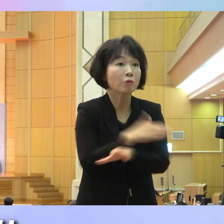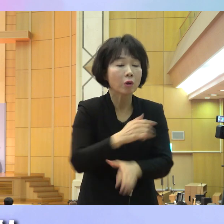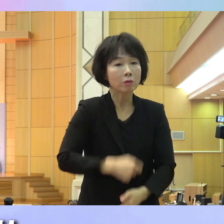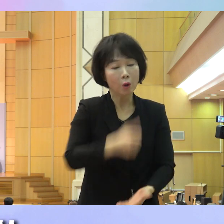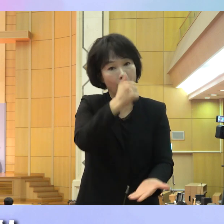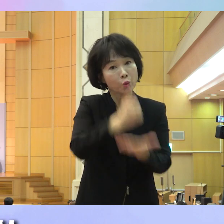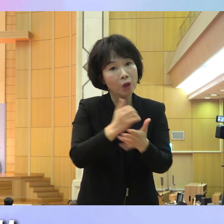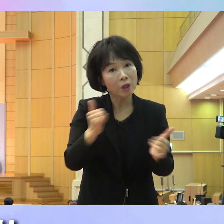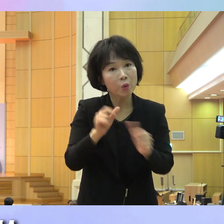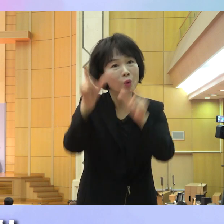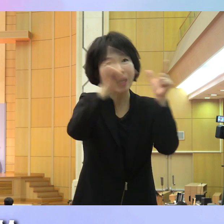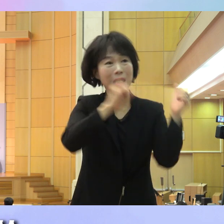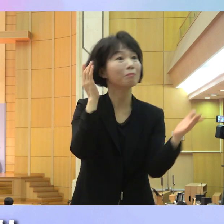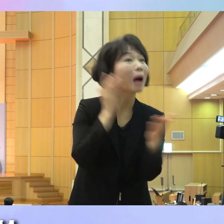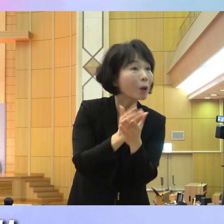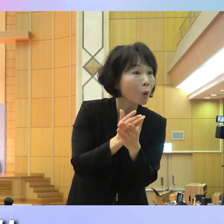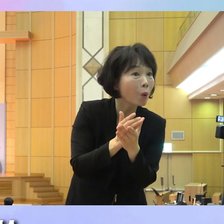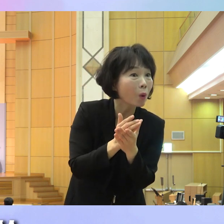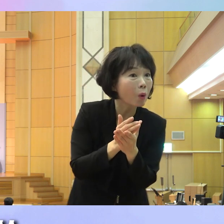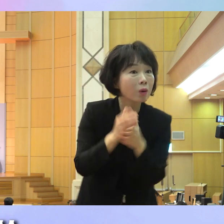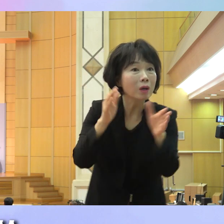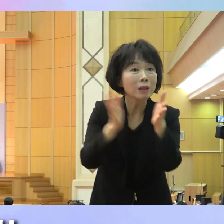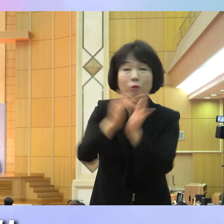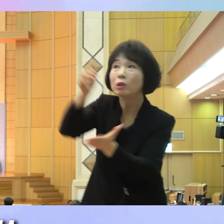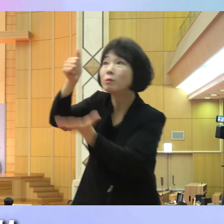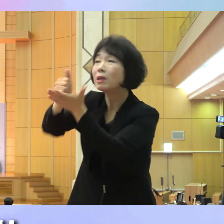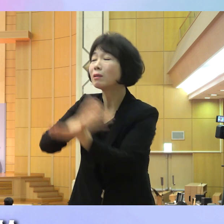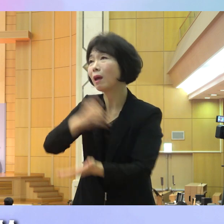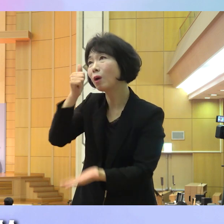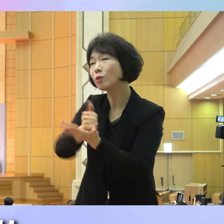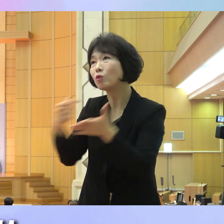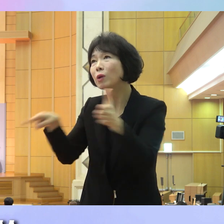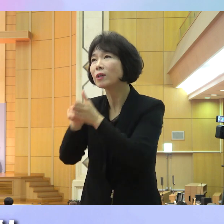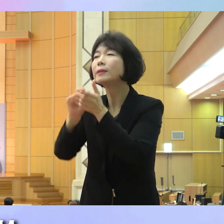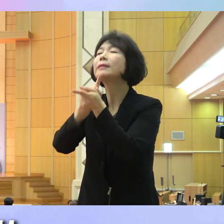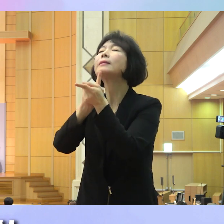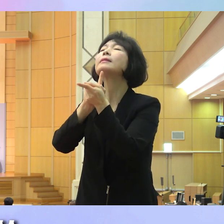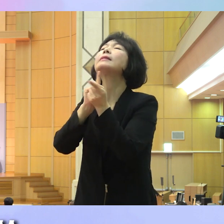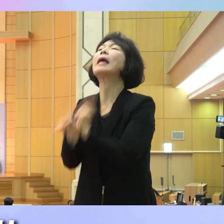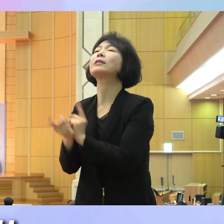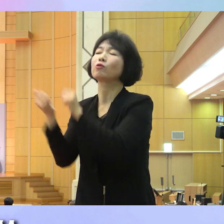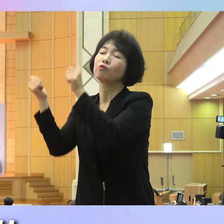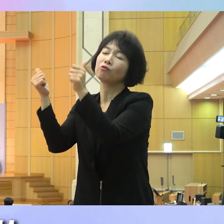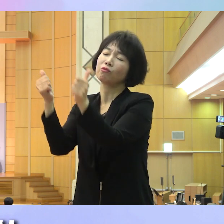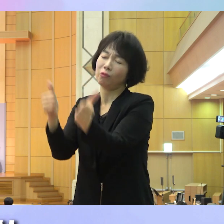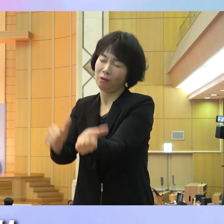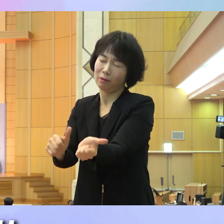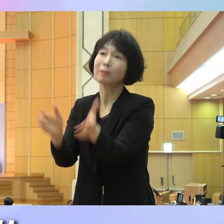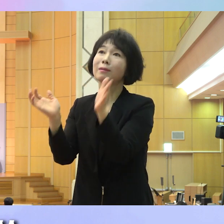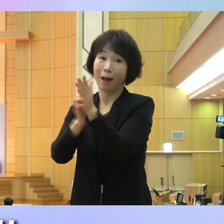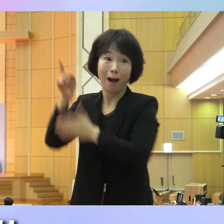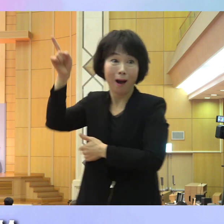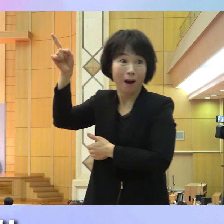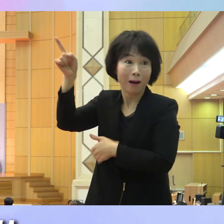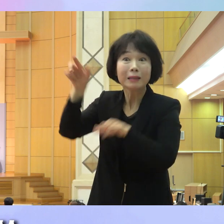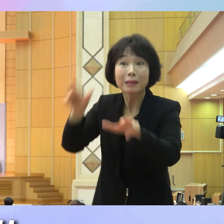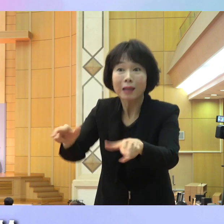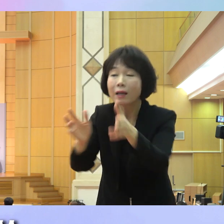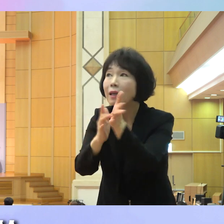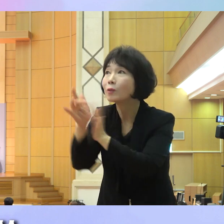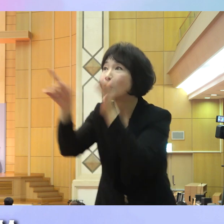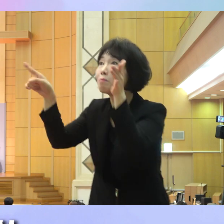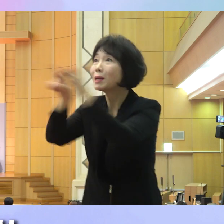예수 그리스도께서 내 죄를 위하여 대신 죽어 주었기 때문에 이제 예수 믿음으로